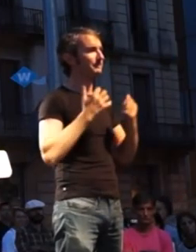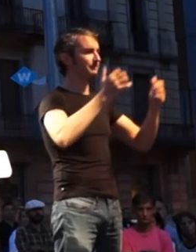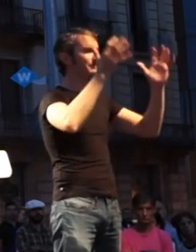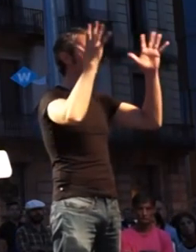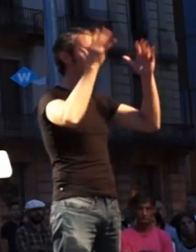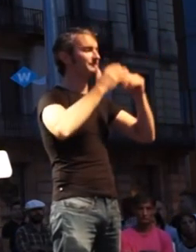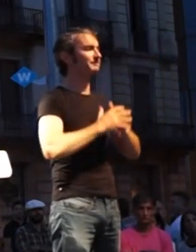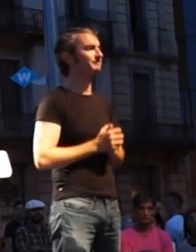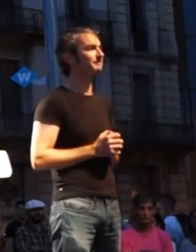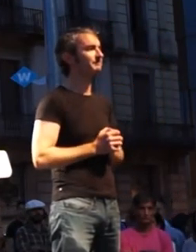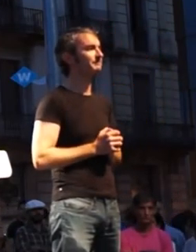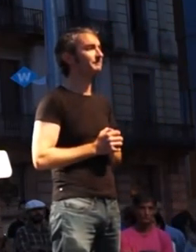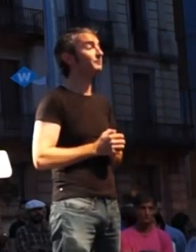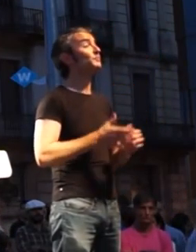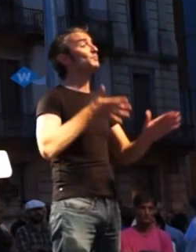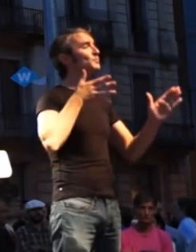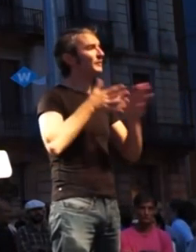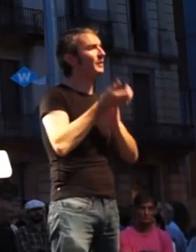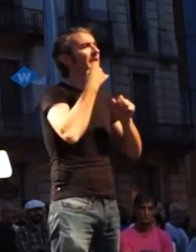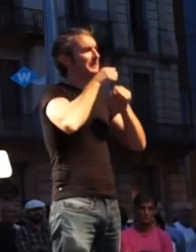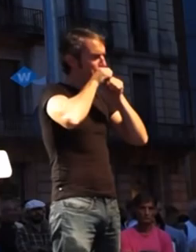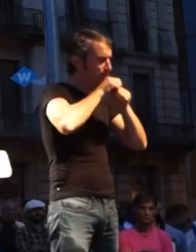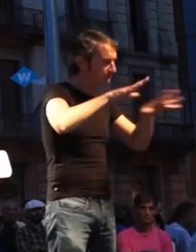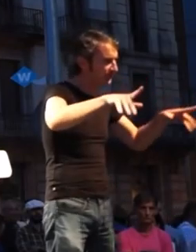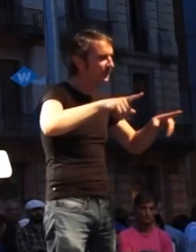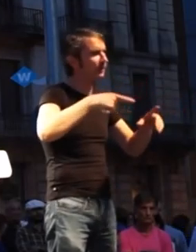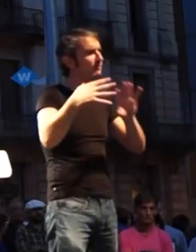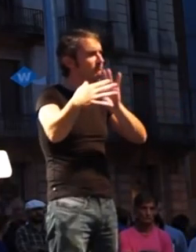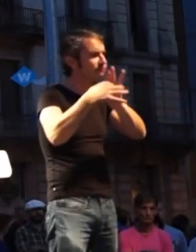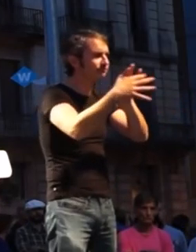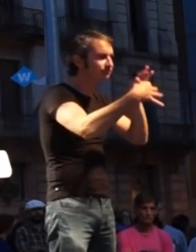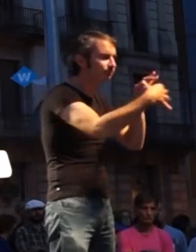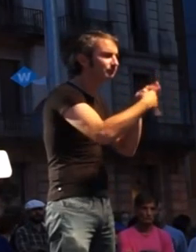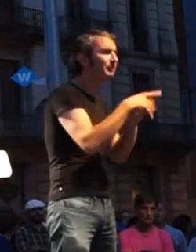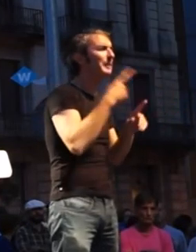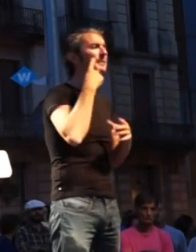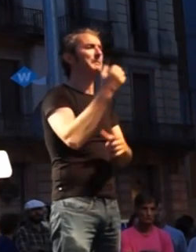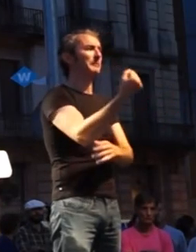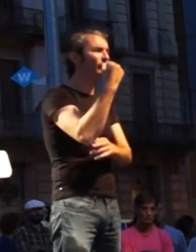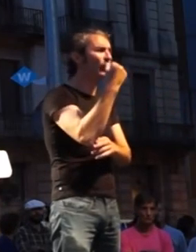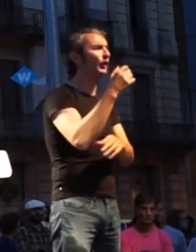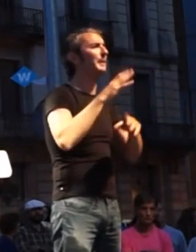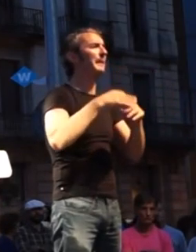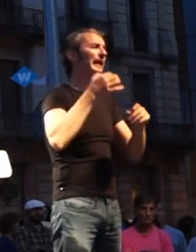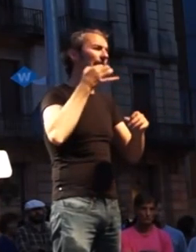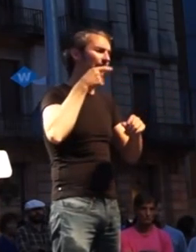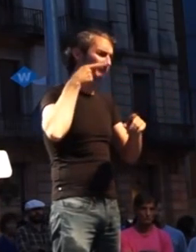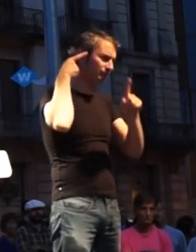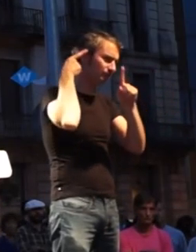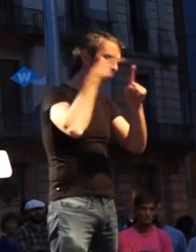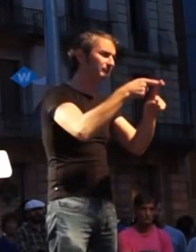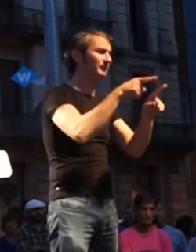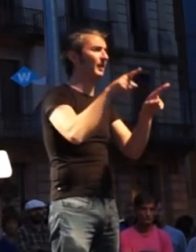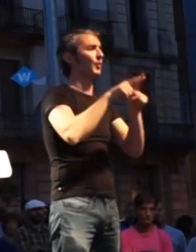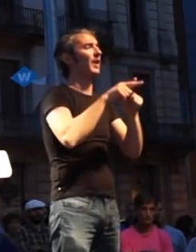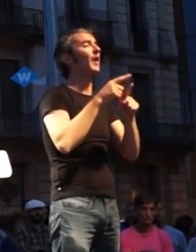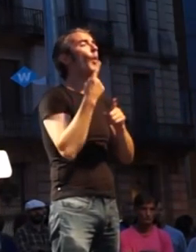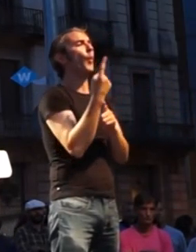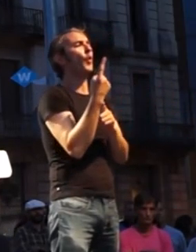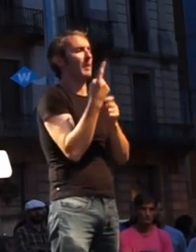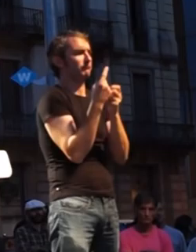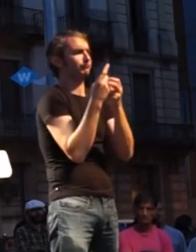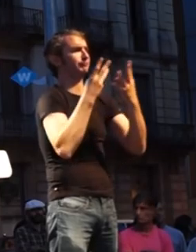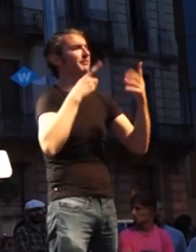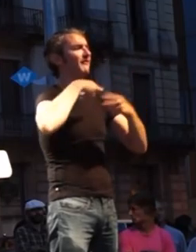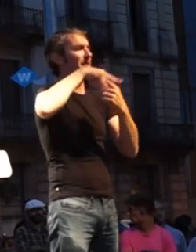És per això que cal estendre els llaços comunitaris i enfortir-los perquè aquests vagin més enllà de la família mononuclear i